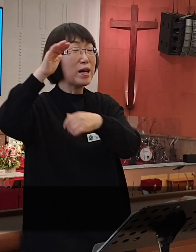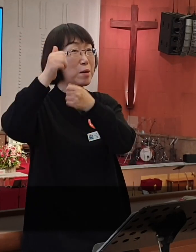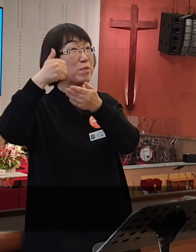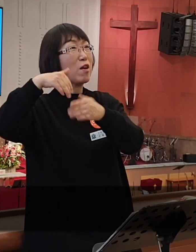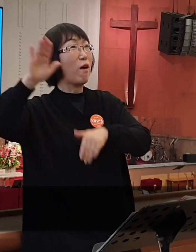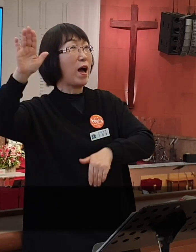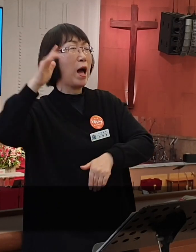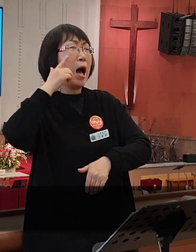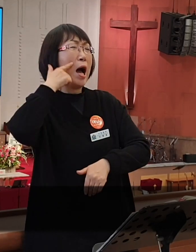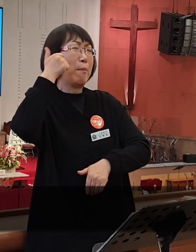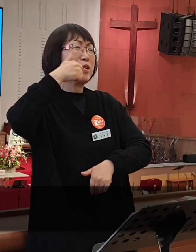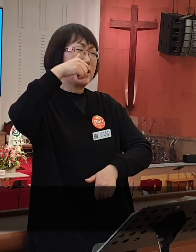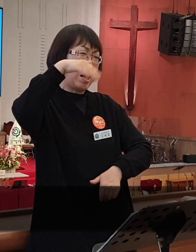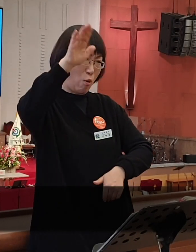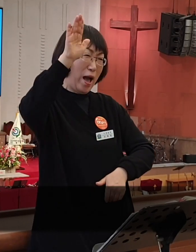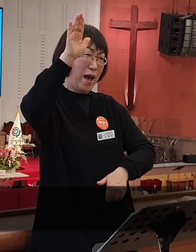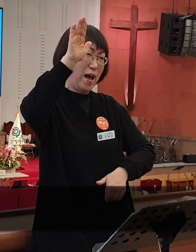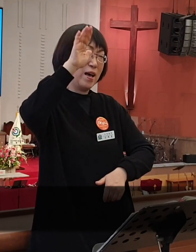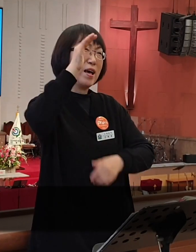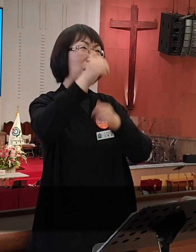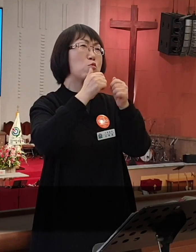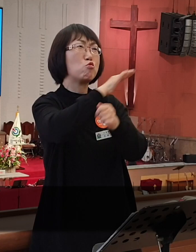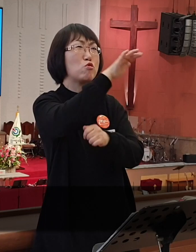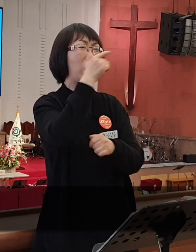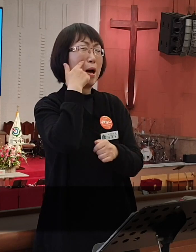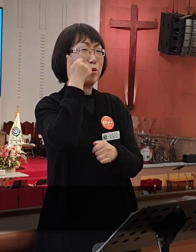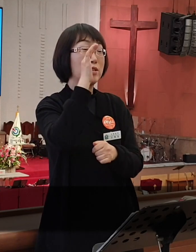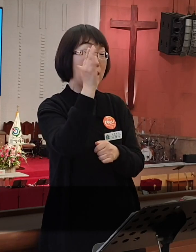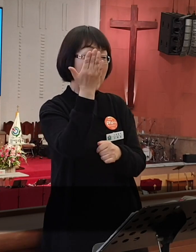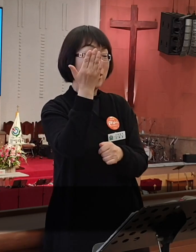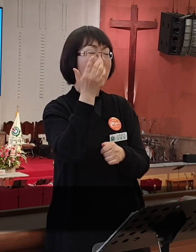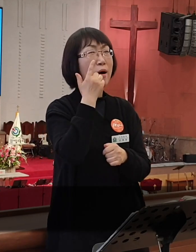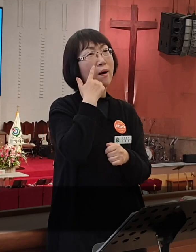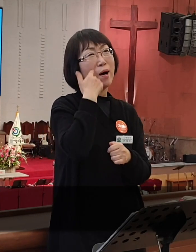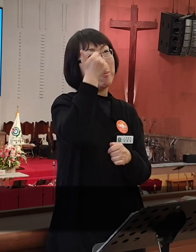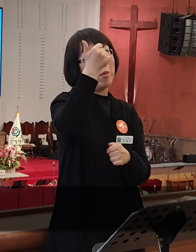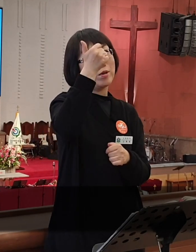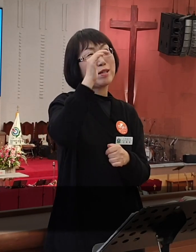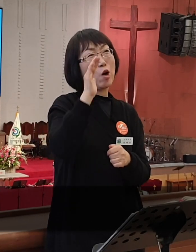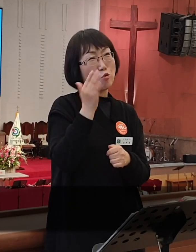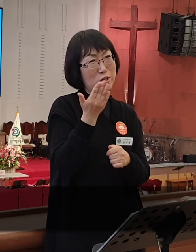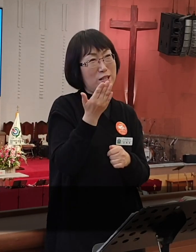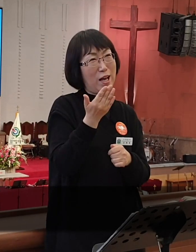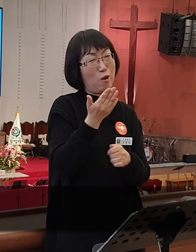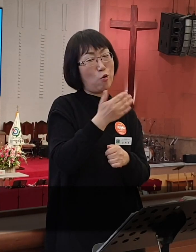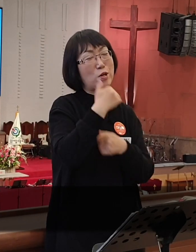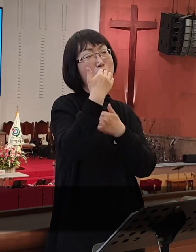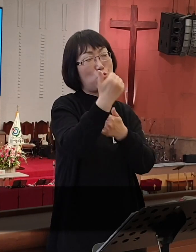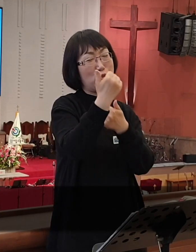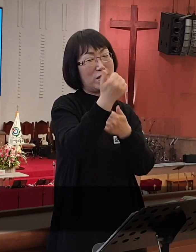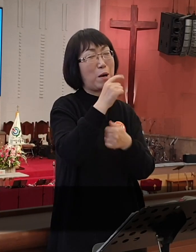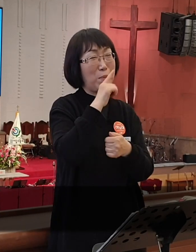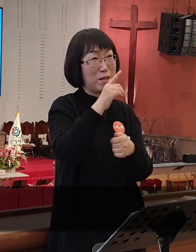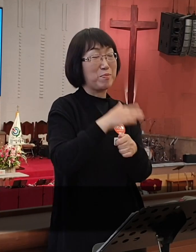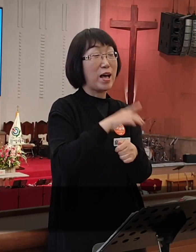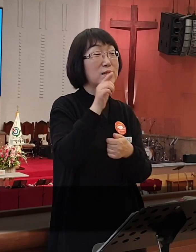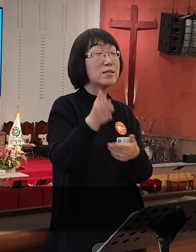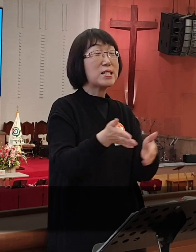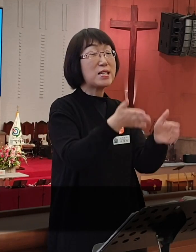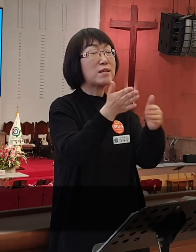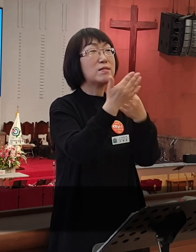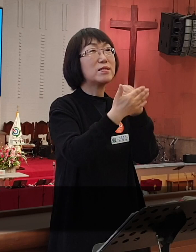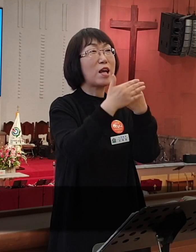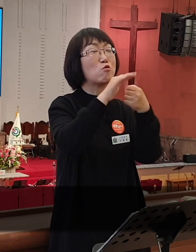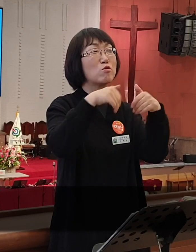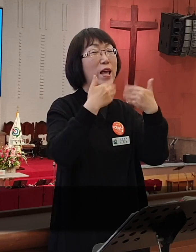하나님께로 가자. 아버지께로 가자. 이제 하나님은 우리의 아버지가 되신다. 아버지가 되신다고 우리를 부르신대요. 그런데 그 길은